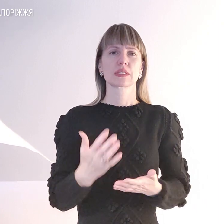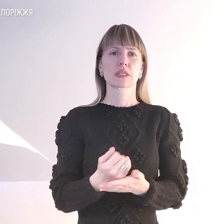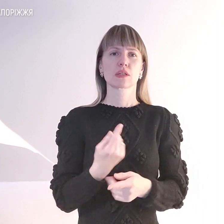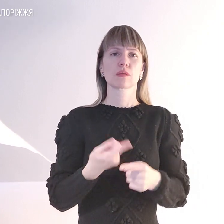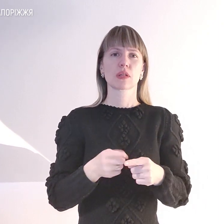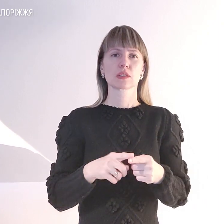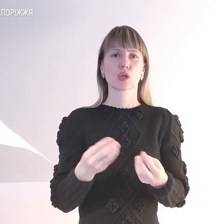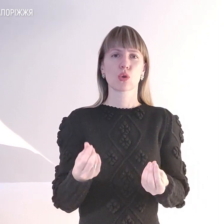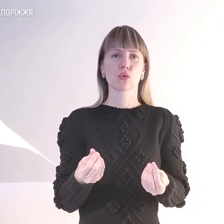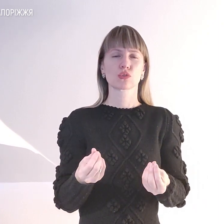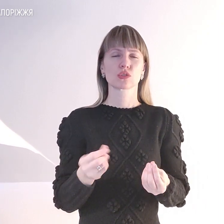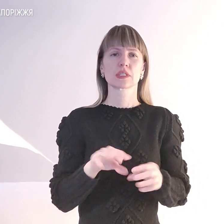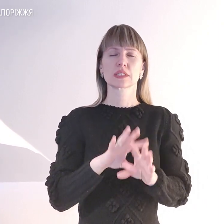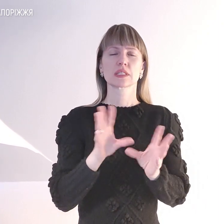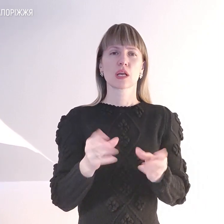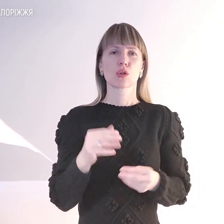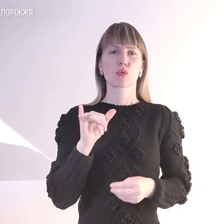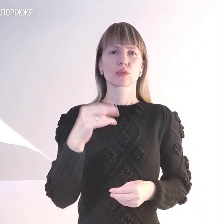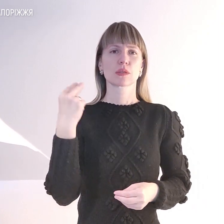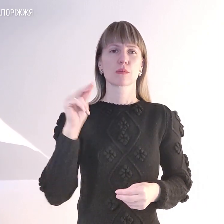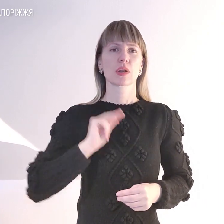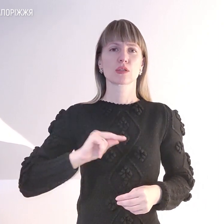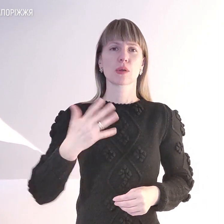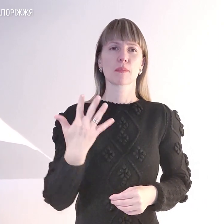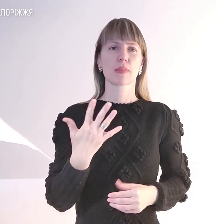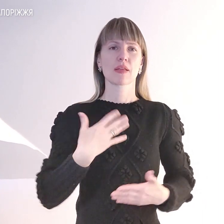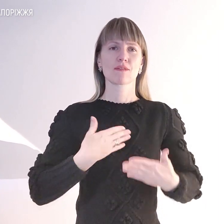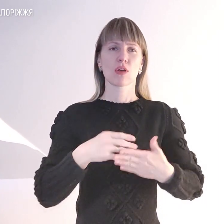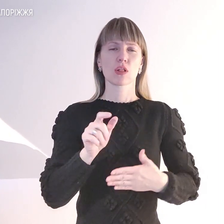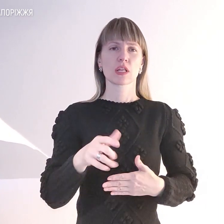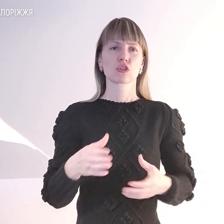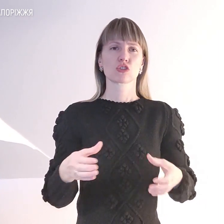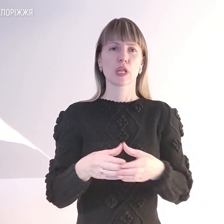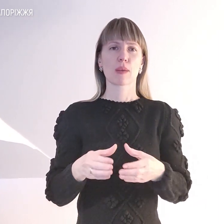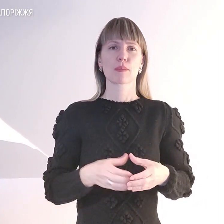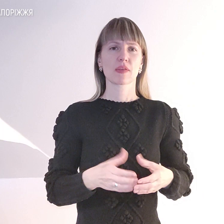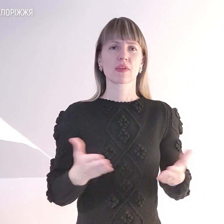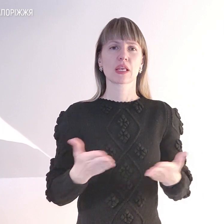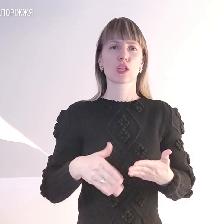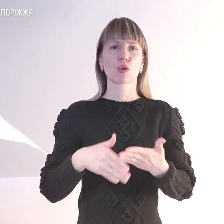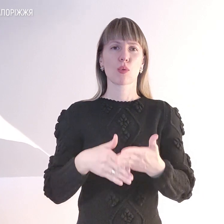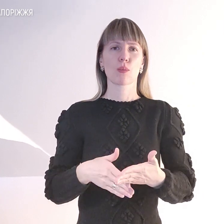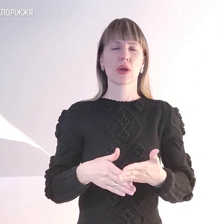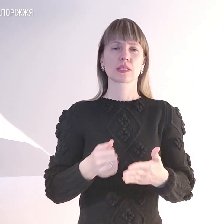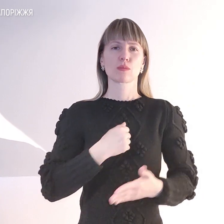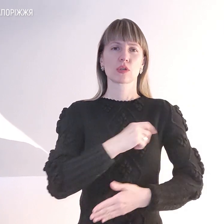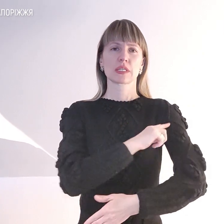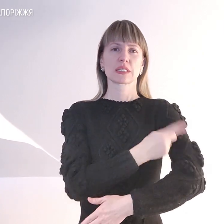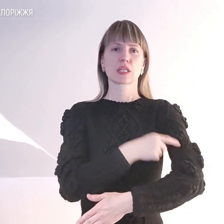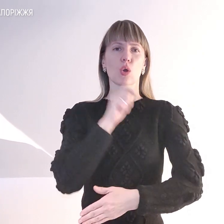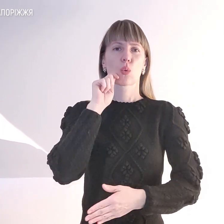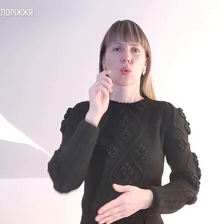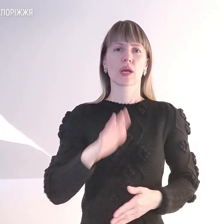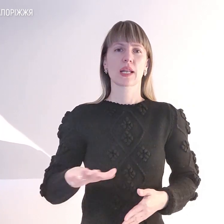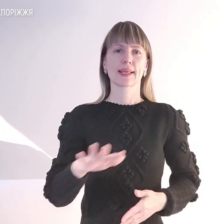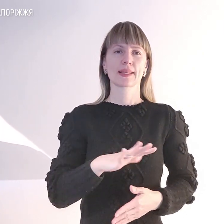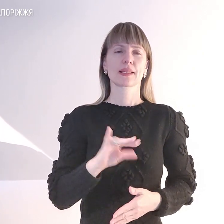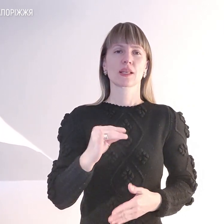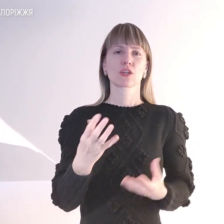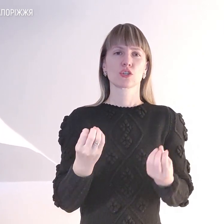гроші. Загалом у Запоріжжі працює 5 волонтерських штабів, які допомагають Збройним силам України, а також надають